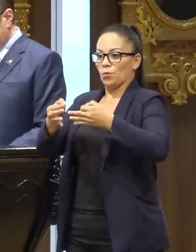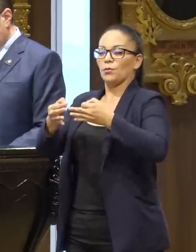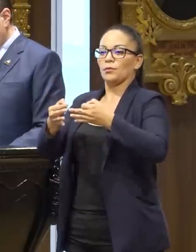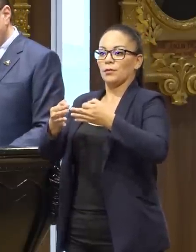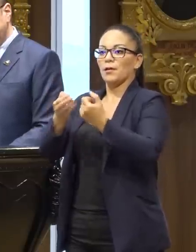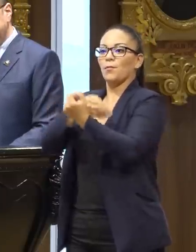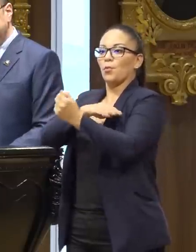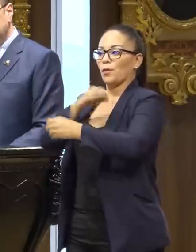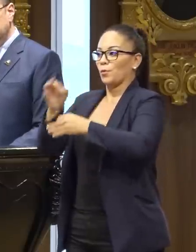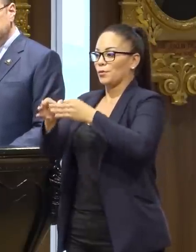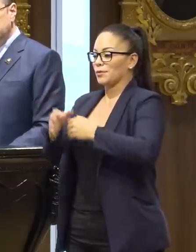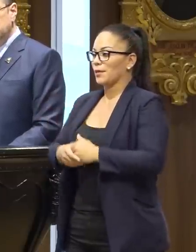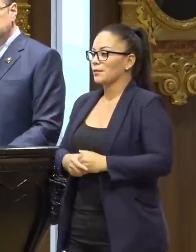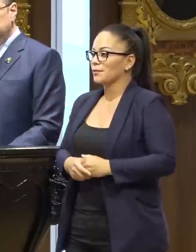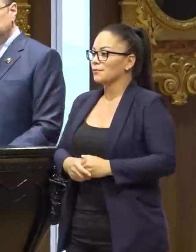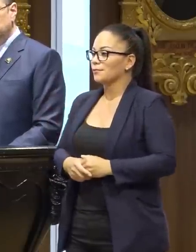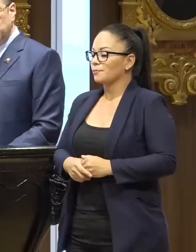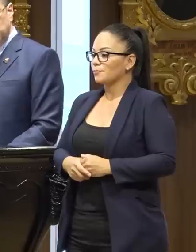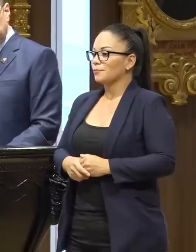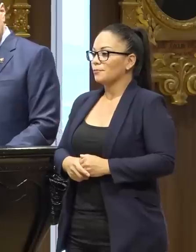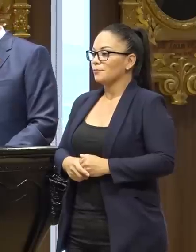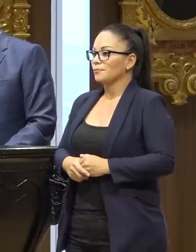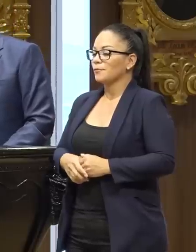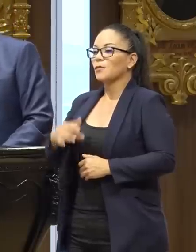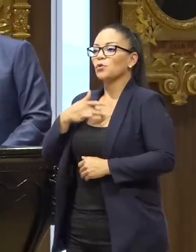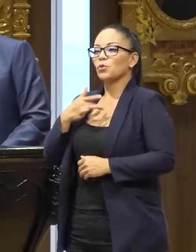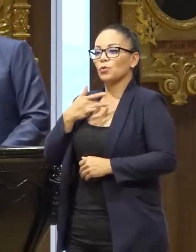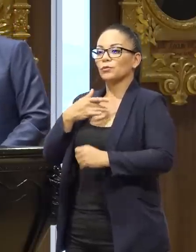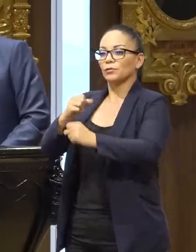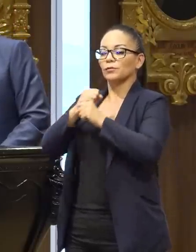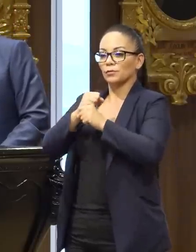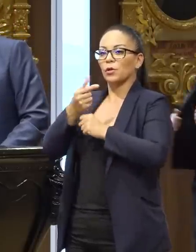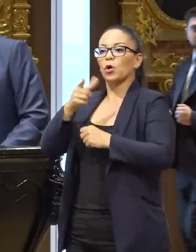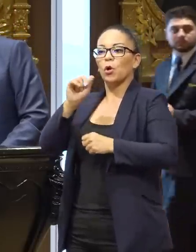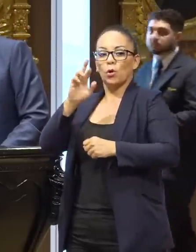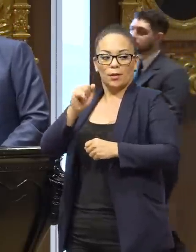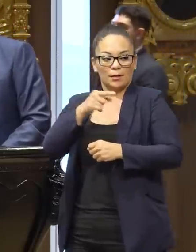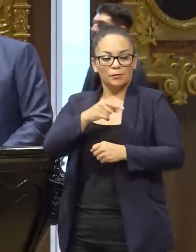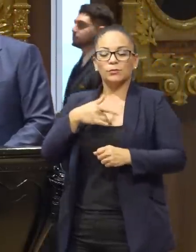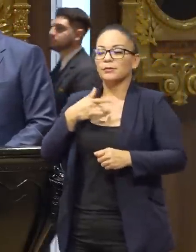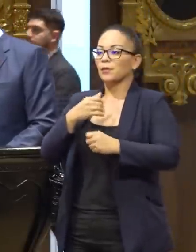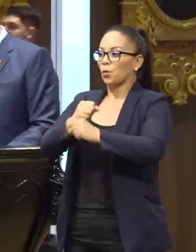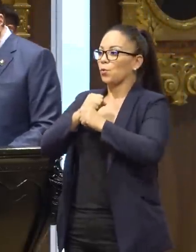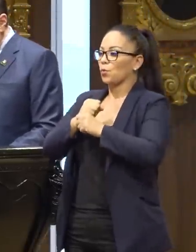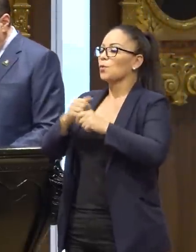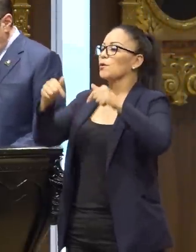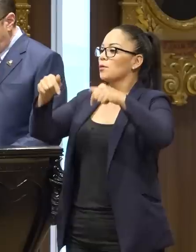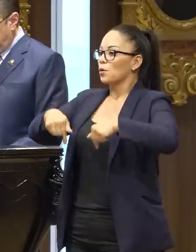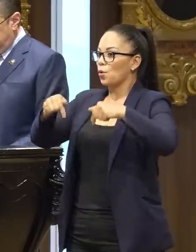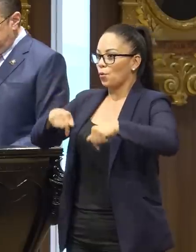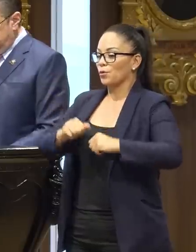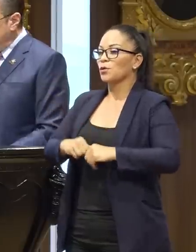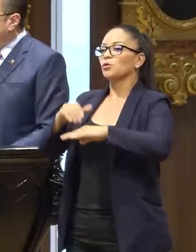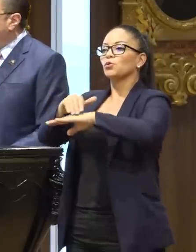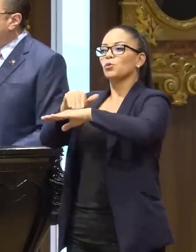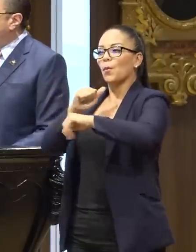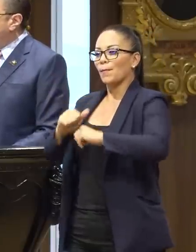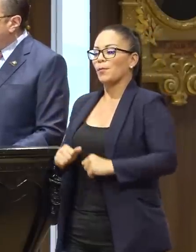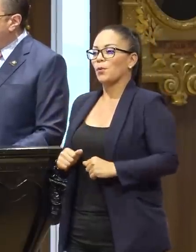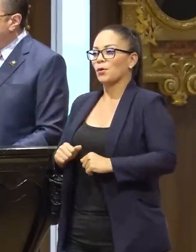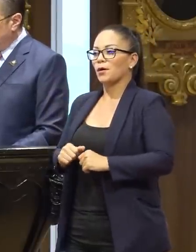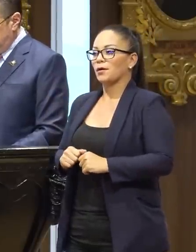Judicial. Yo estoy seguro, doña Gloria, que hoy nos convoca